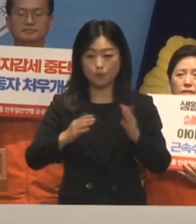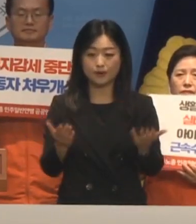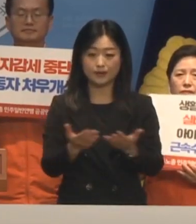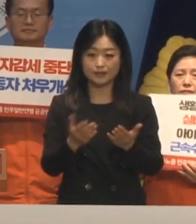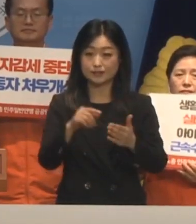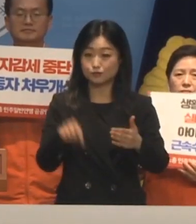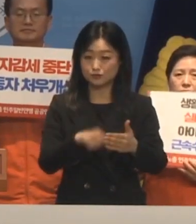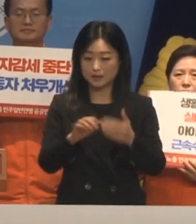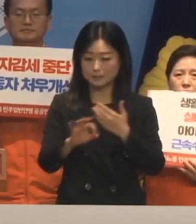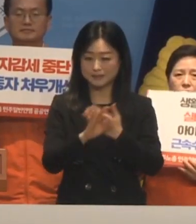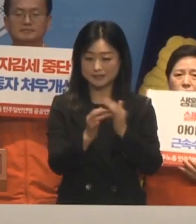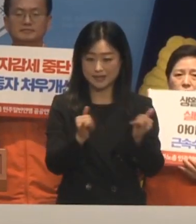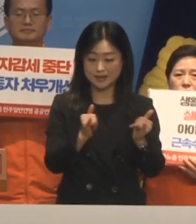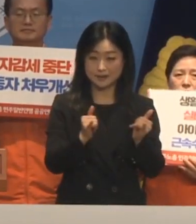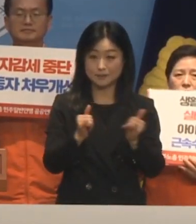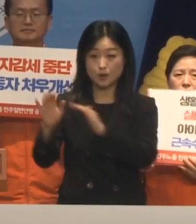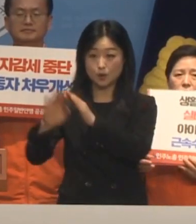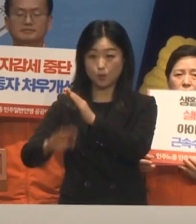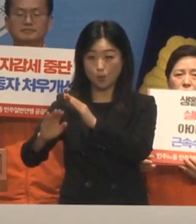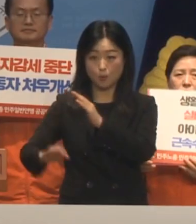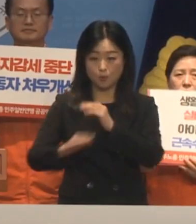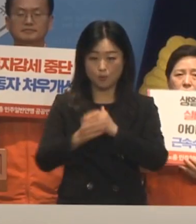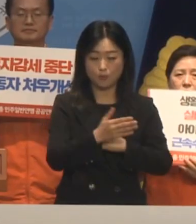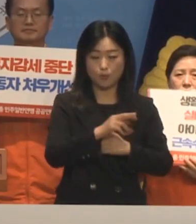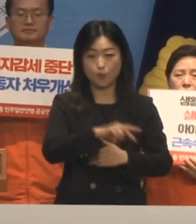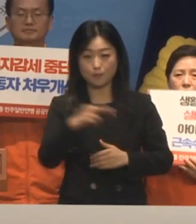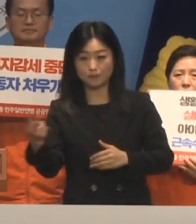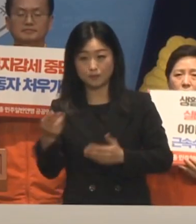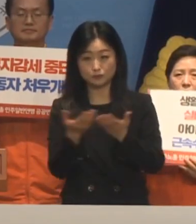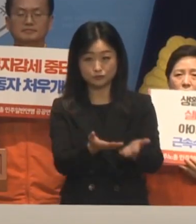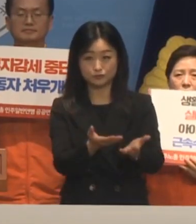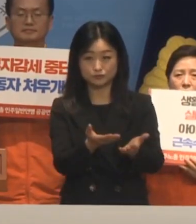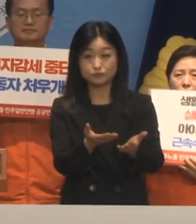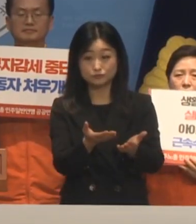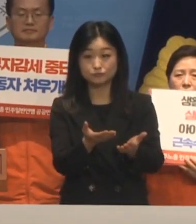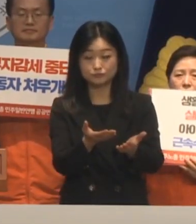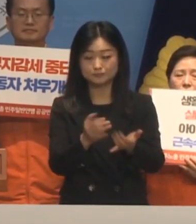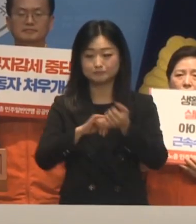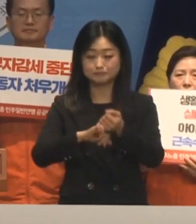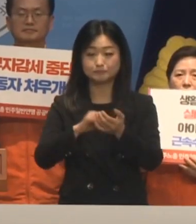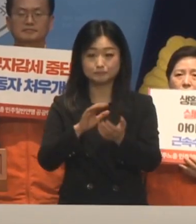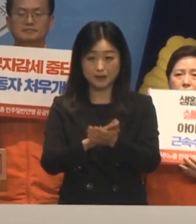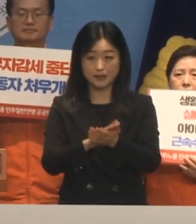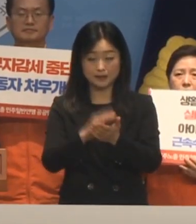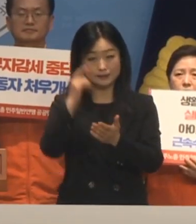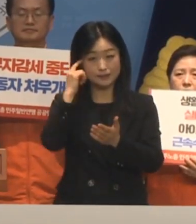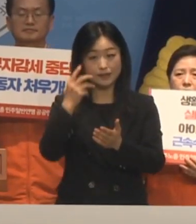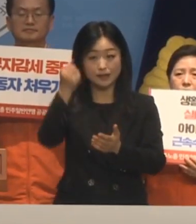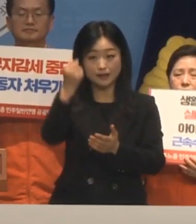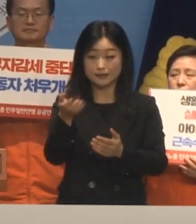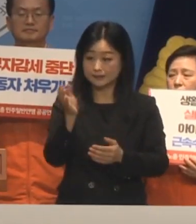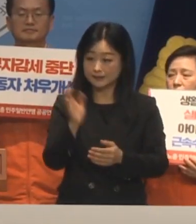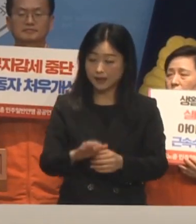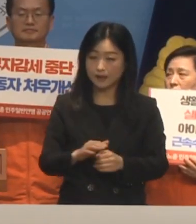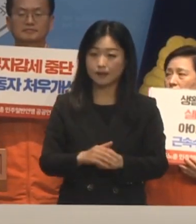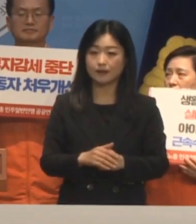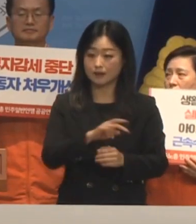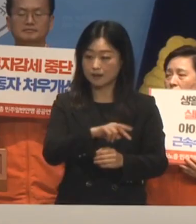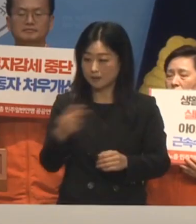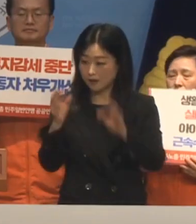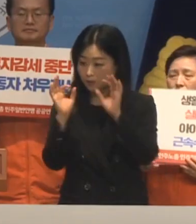비정규직 노동자를 정규직화하겠다고 선언한 이후에 최소한 이전보다는 처우가 나아질 거라고 생각을 했습니다.